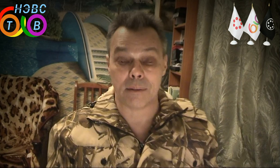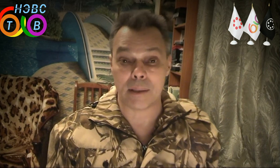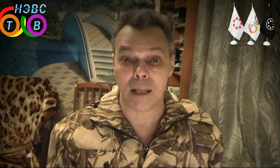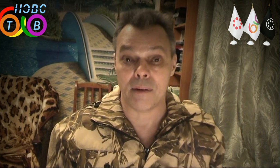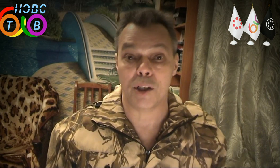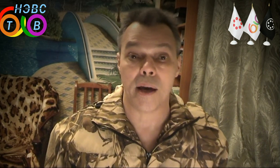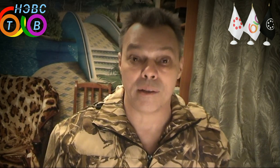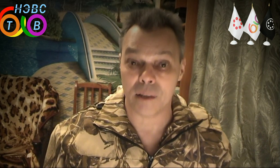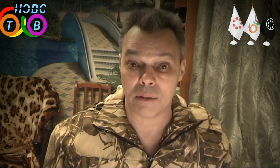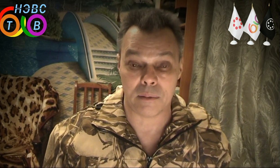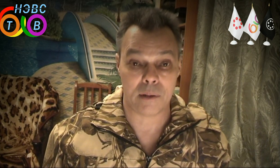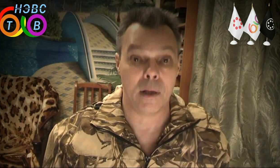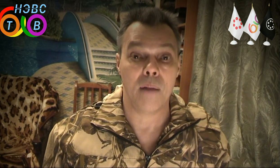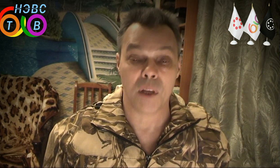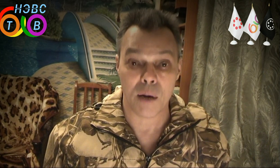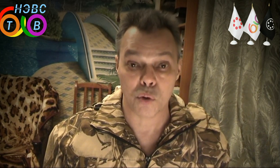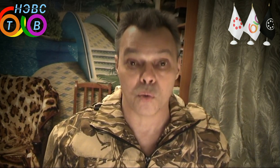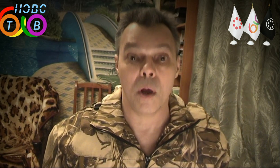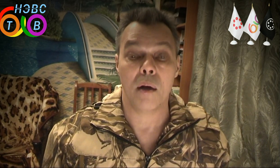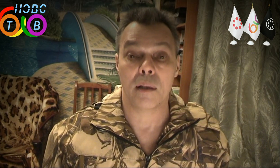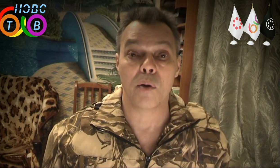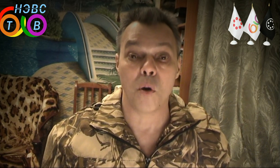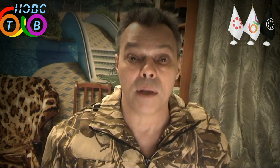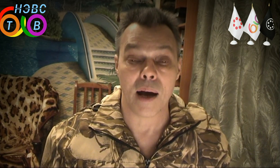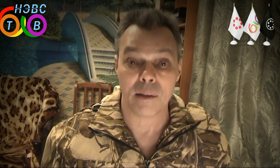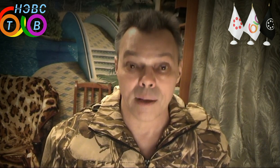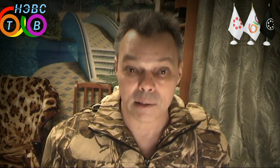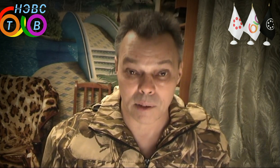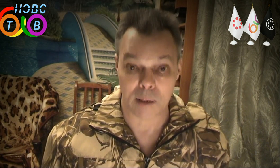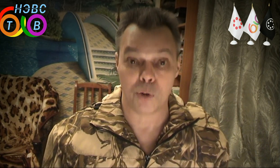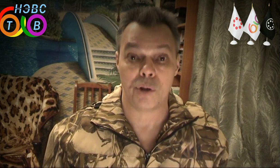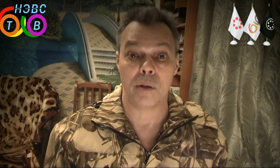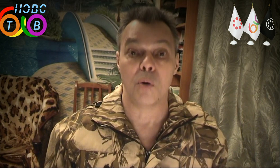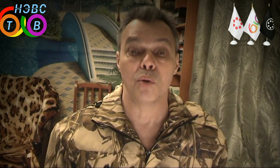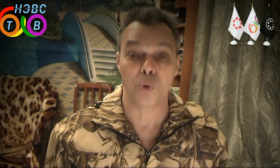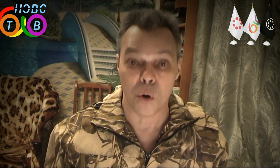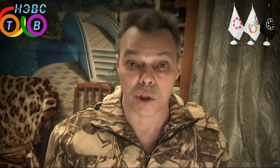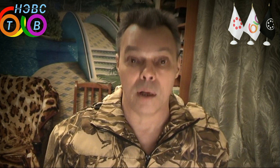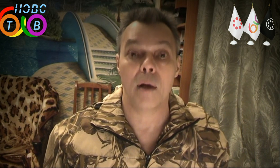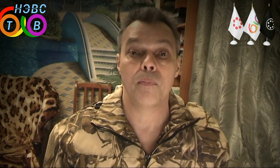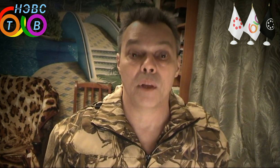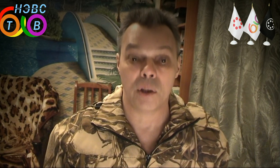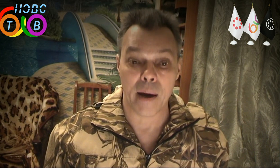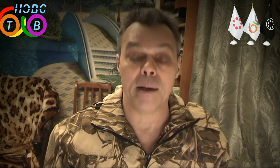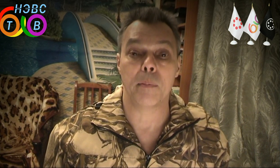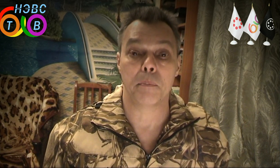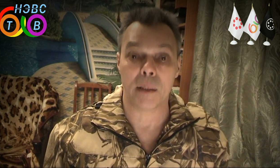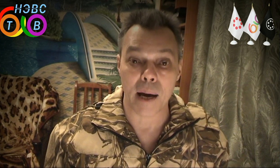ответственность, когда вы лишаете девственности девушку. Это огромная ответственность на мужчине, он тоже начинает подпадать